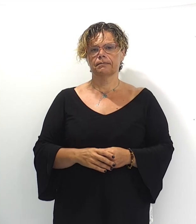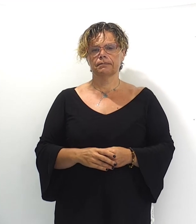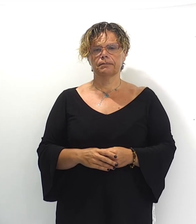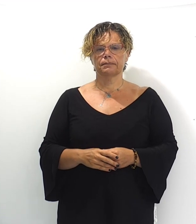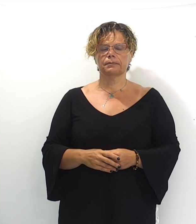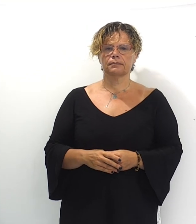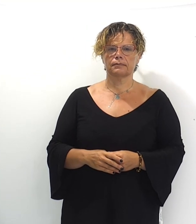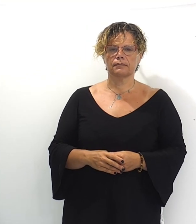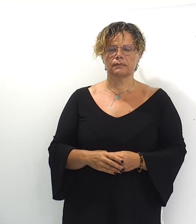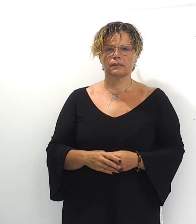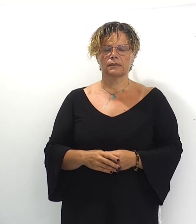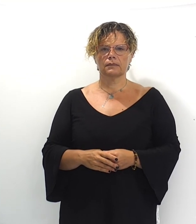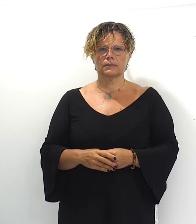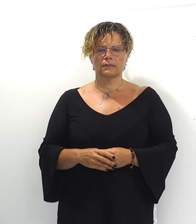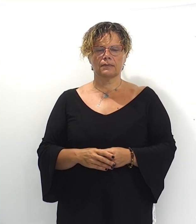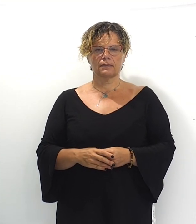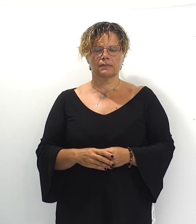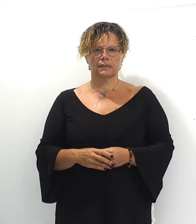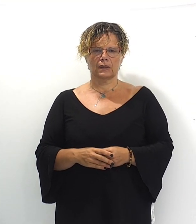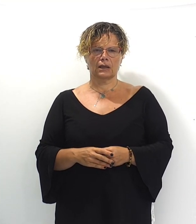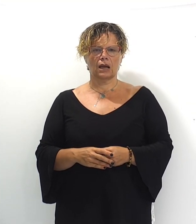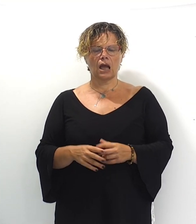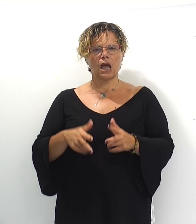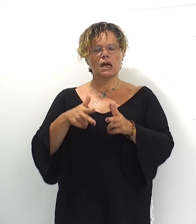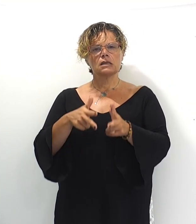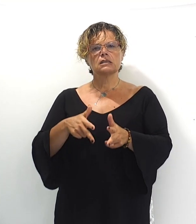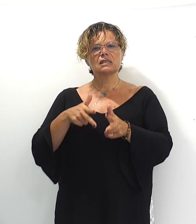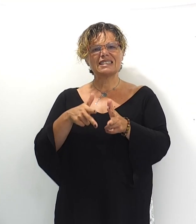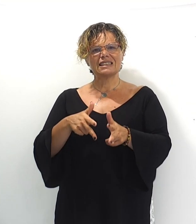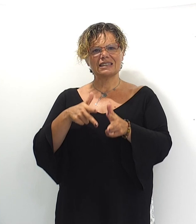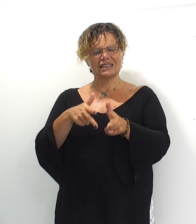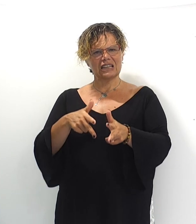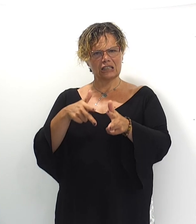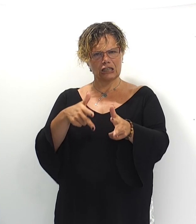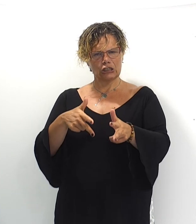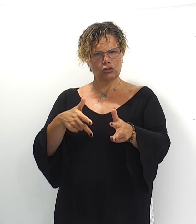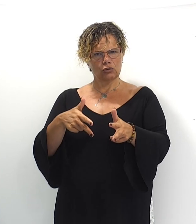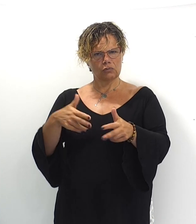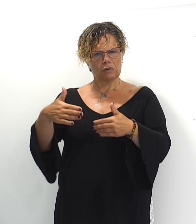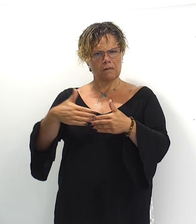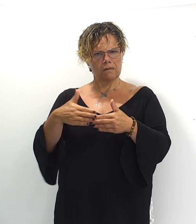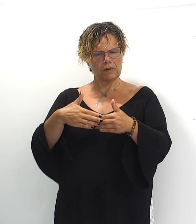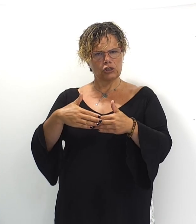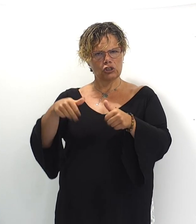No al trenino davanti la sede del municipio di Forio